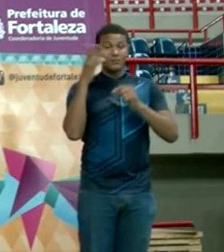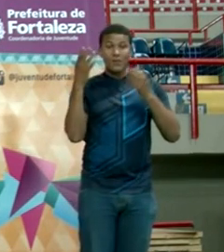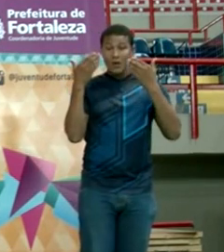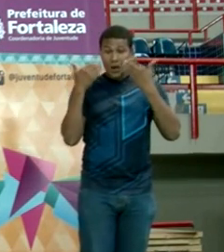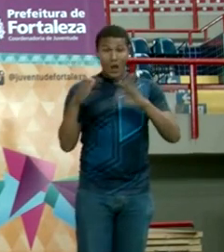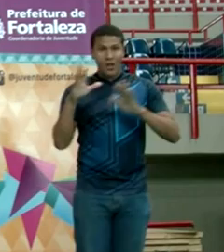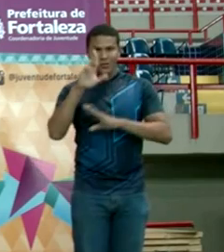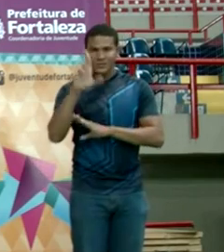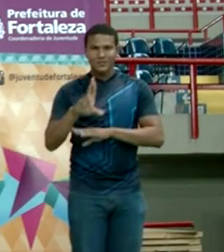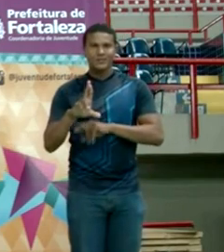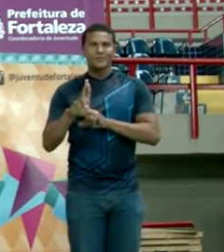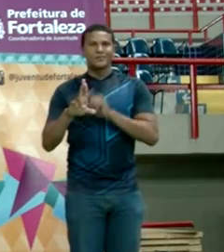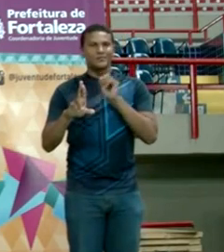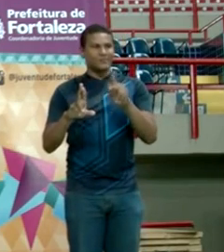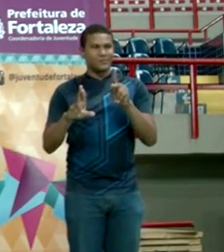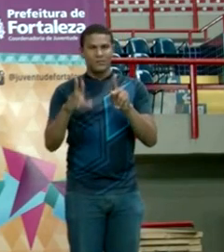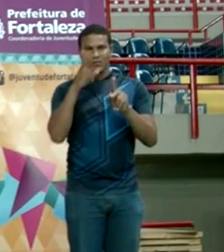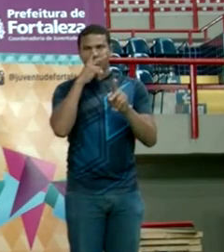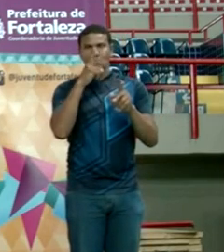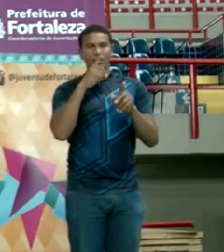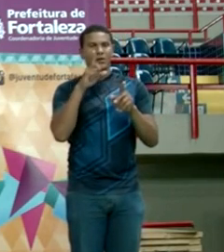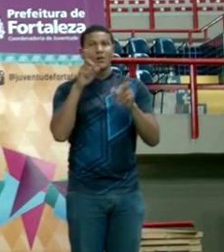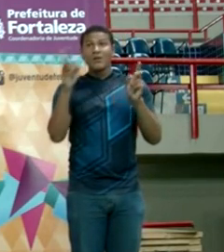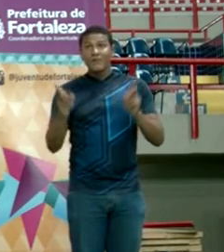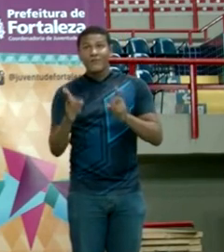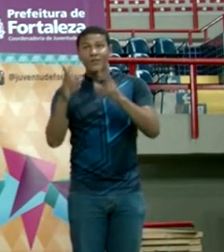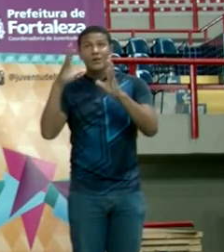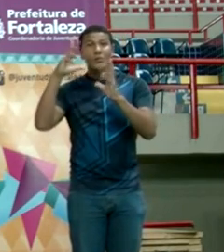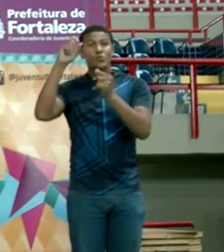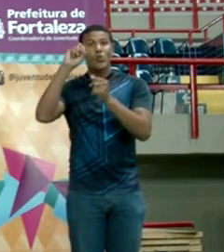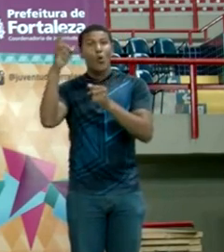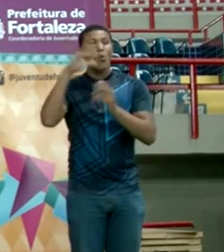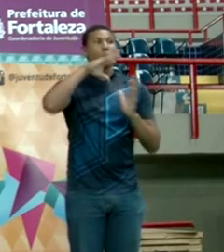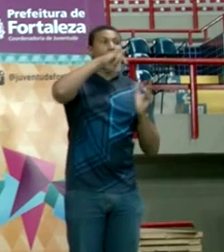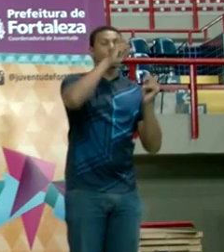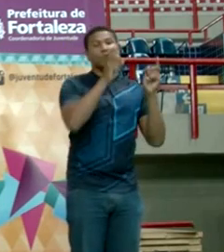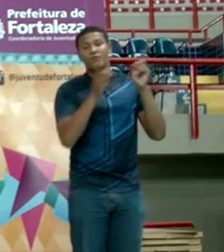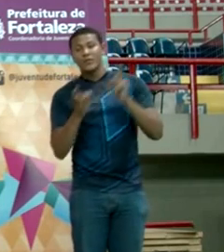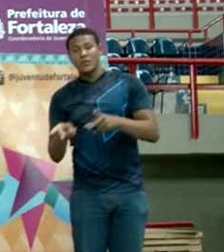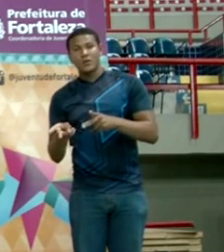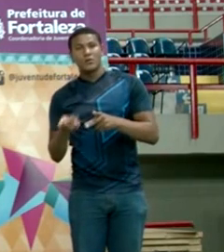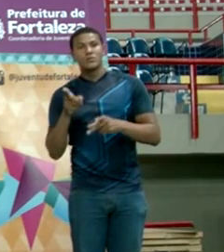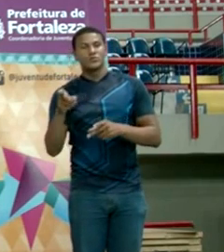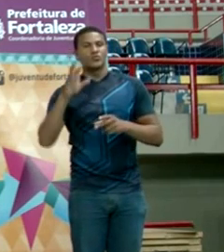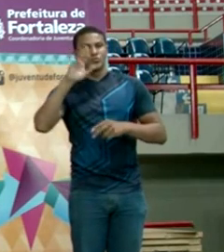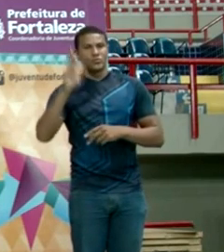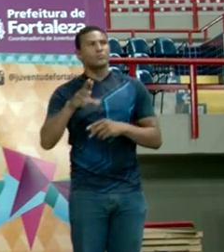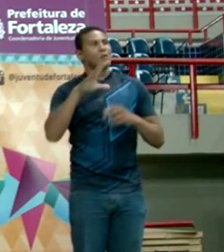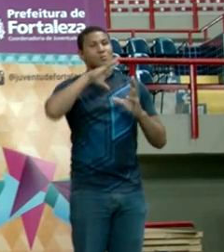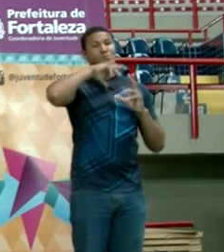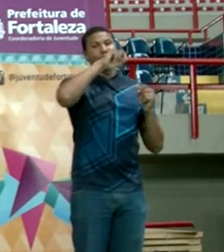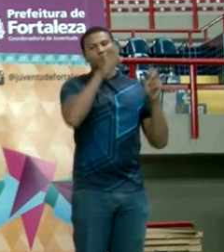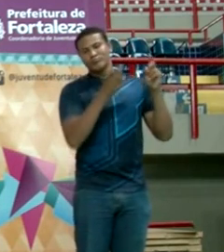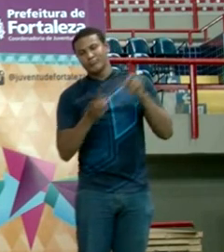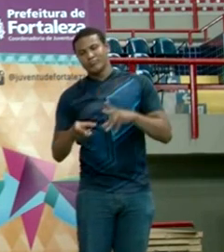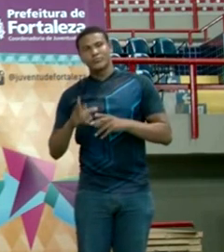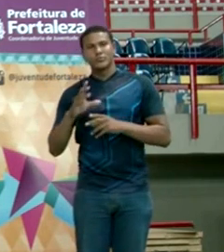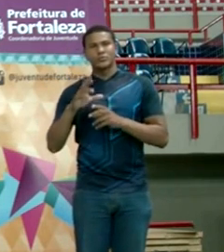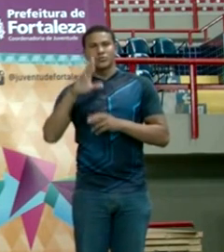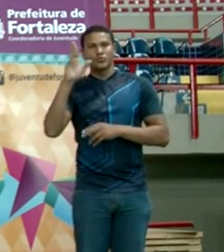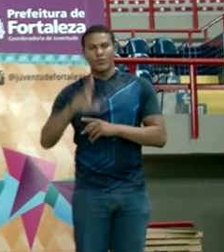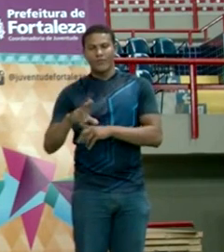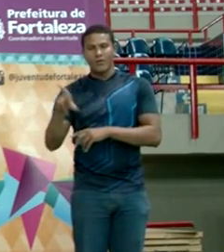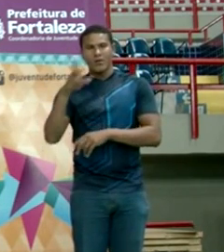que aconteceu? Foi a União Soviética que vendeu para o mundo ou o mundo vendeu para os soviéticos? O mundo vendeu para os soviéticos e a economia